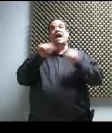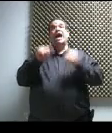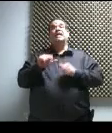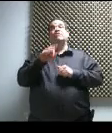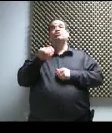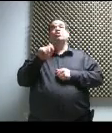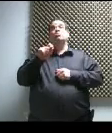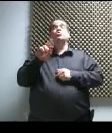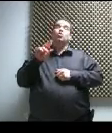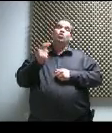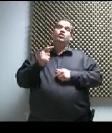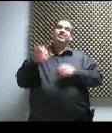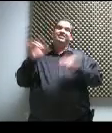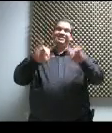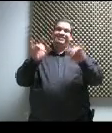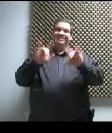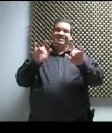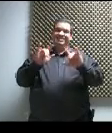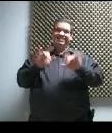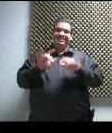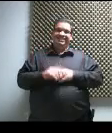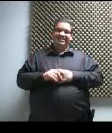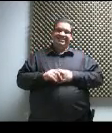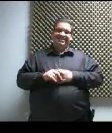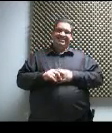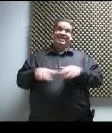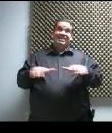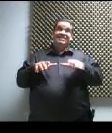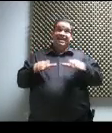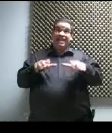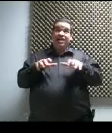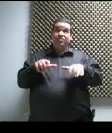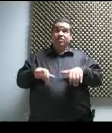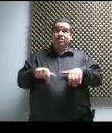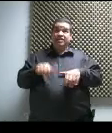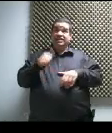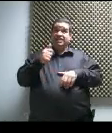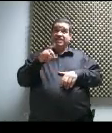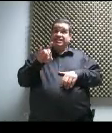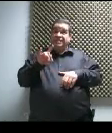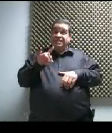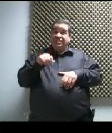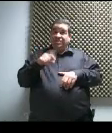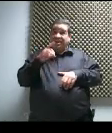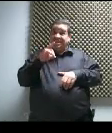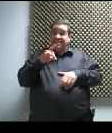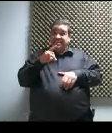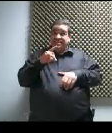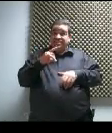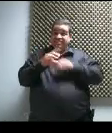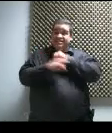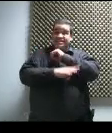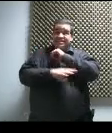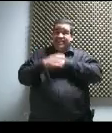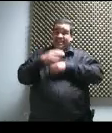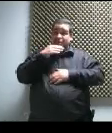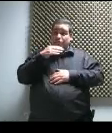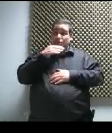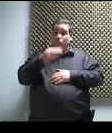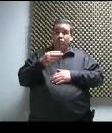Artefusión.org. ¡Uy! Acuérdense del check-out. Exacto. Eso es a las 10 y 18, el 18 de octubre.